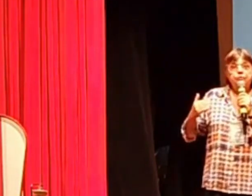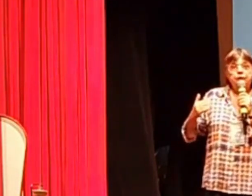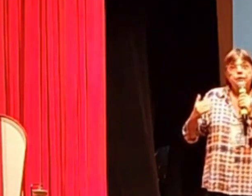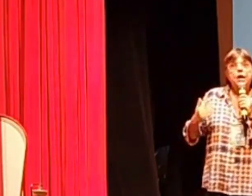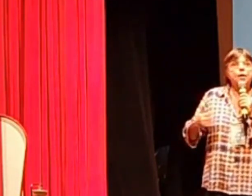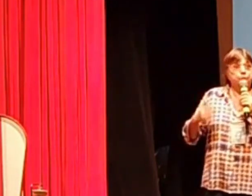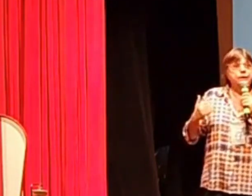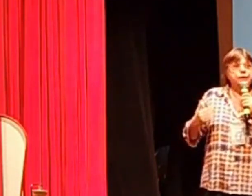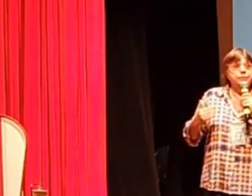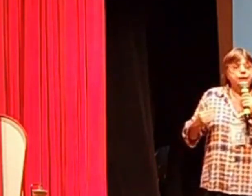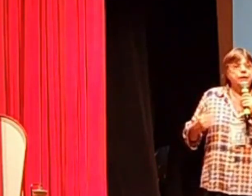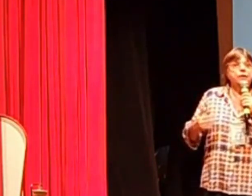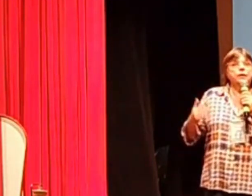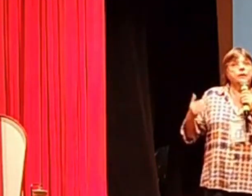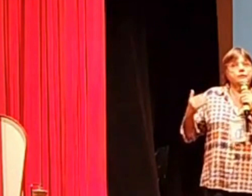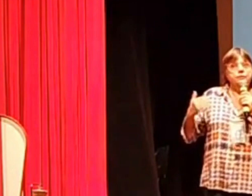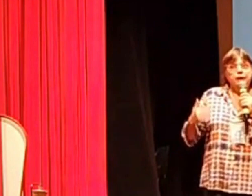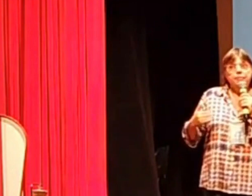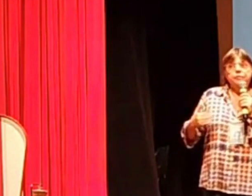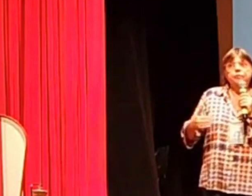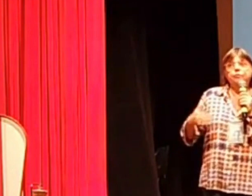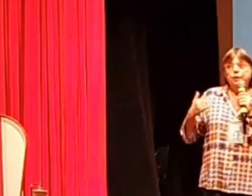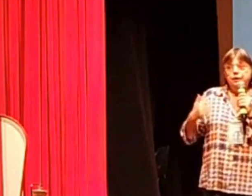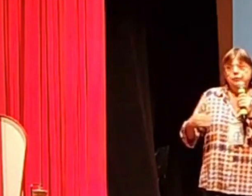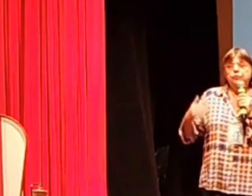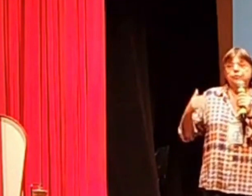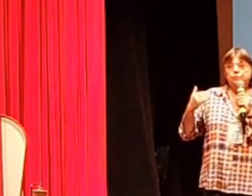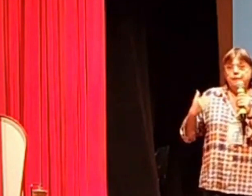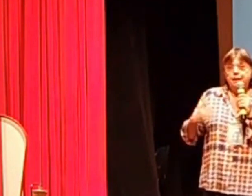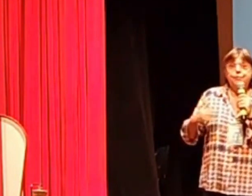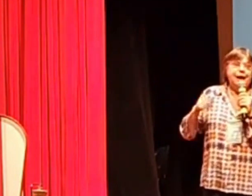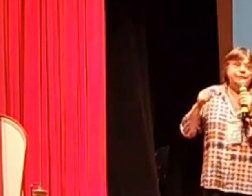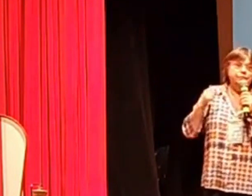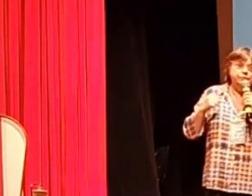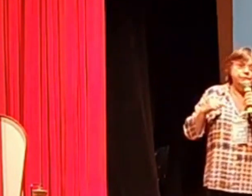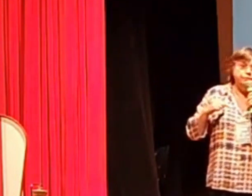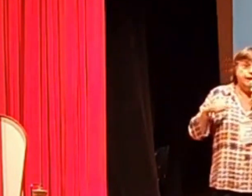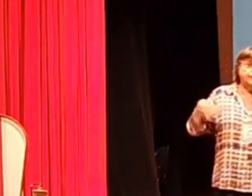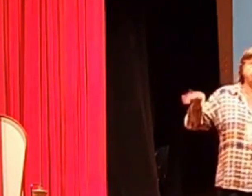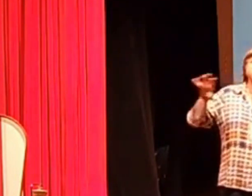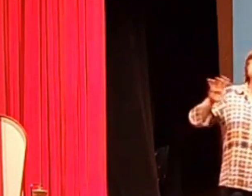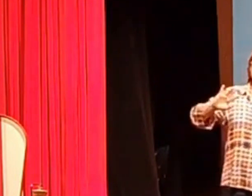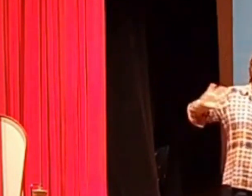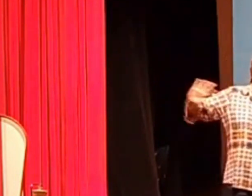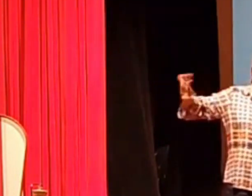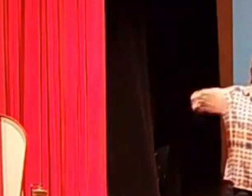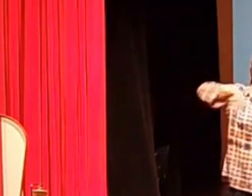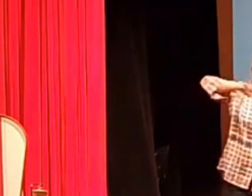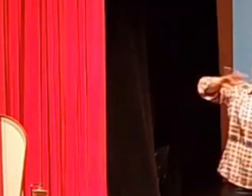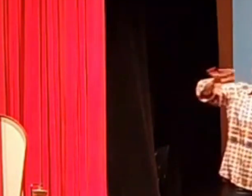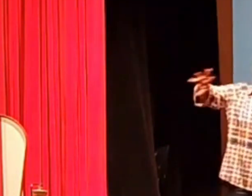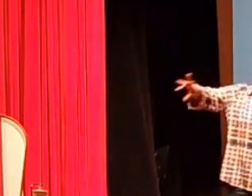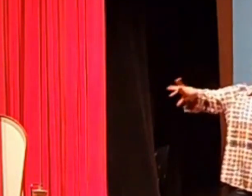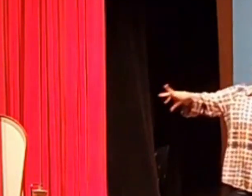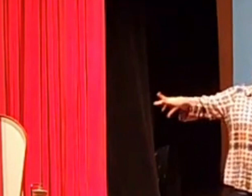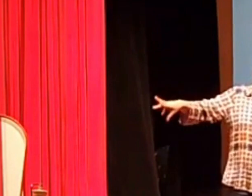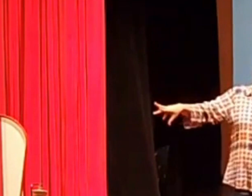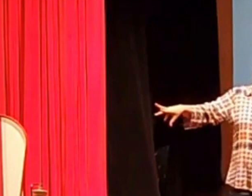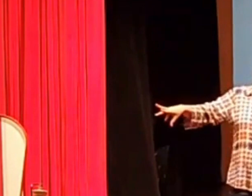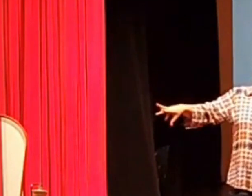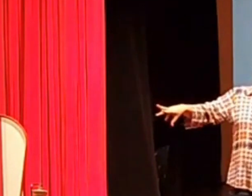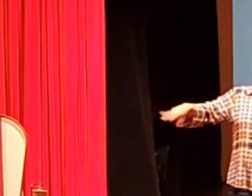indicação não fez, porque também sabe-se o risco, o medo, a dificuldade, aí tem mil